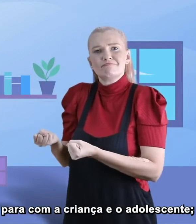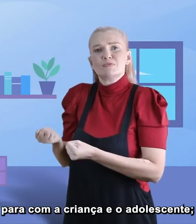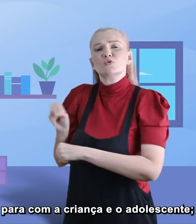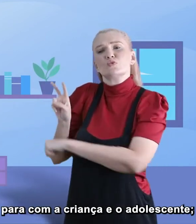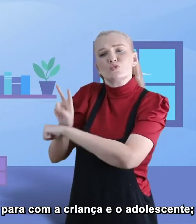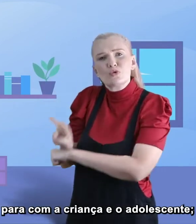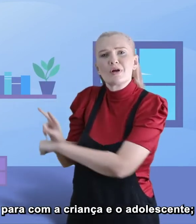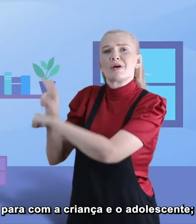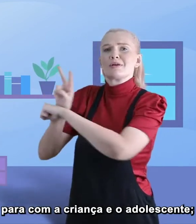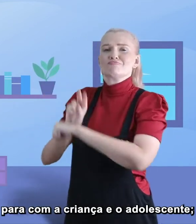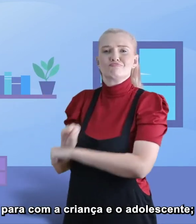o adolescente.